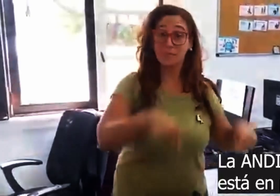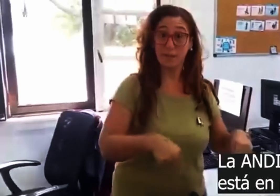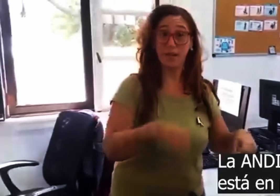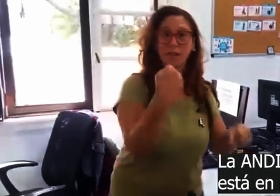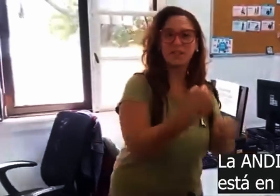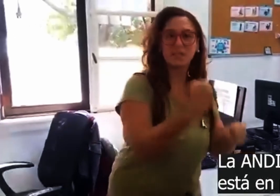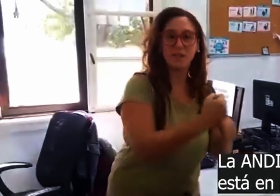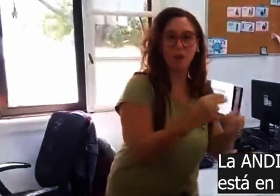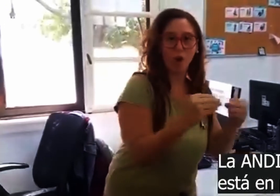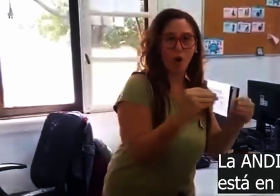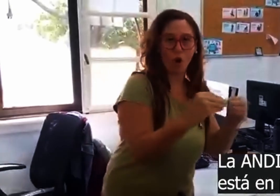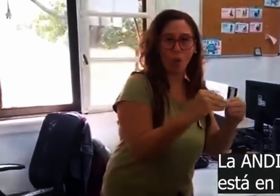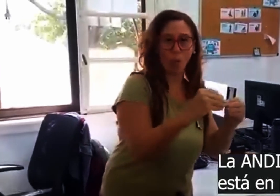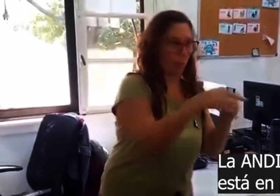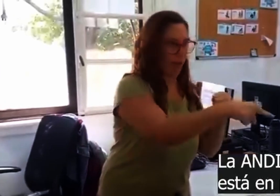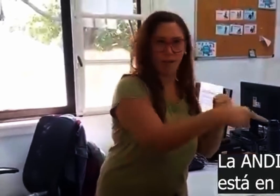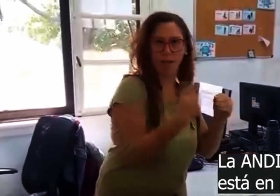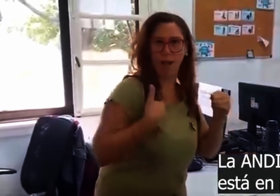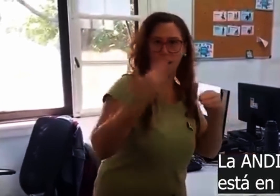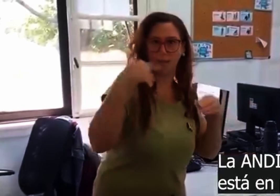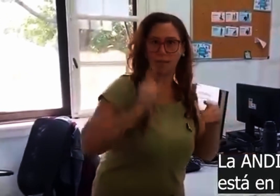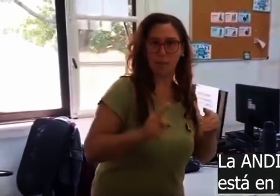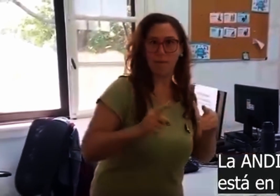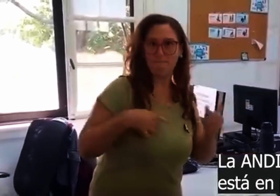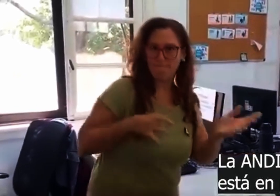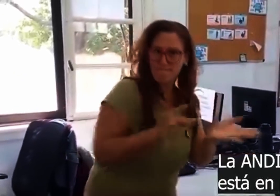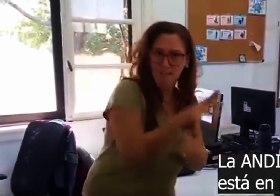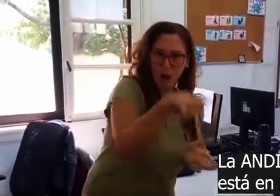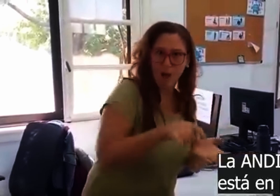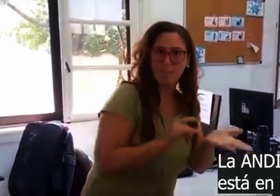Acá trabajaba Carla Fernanda Morales, administrativa.